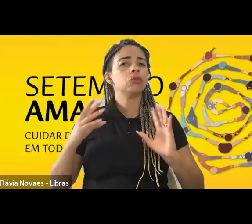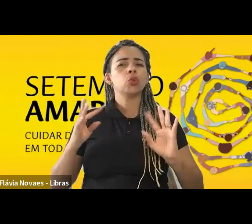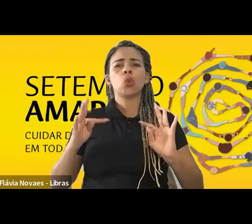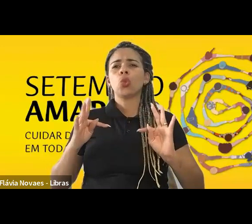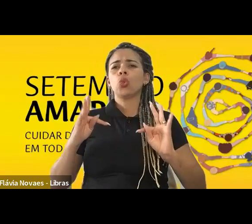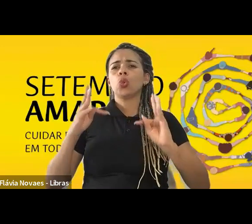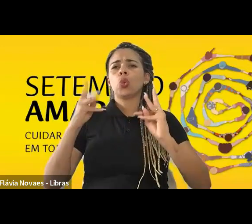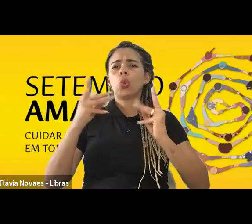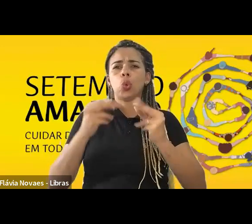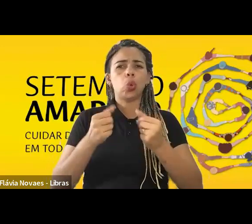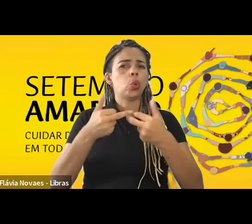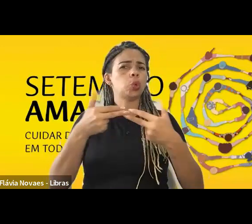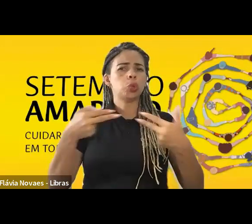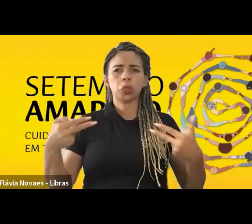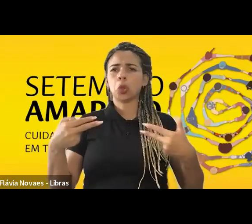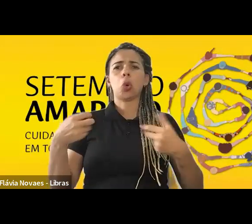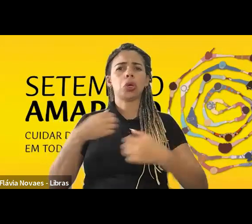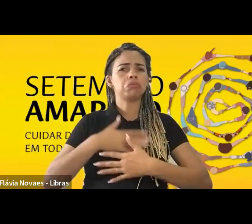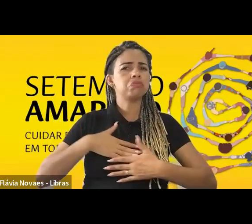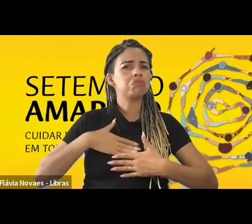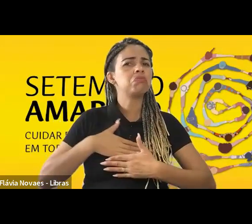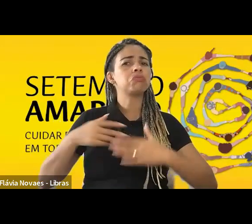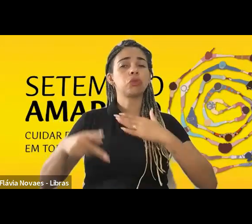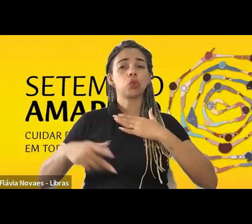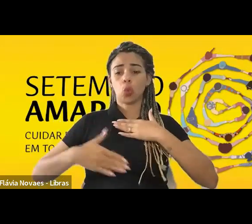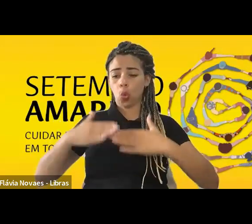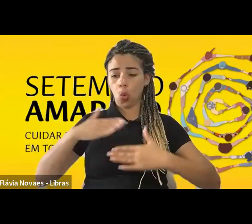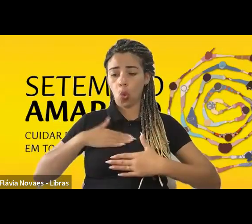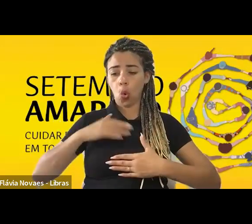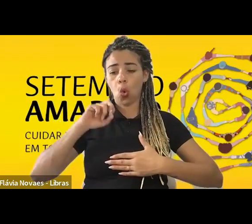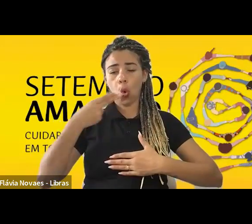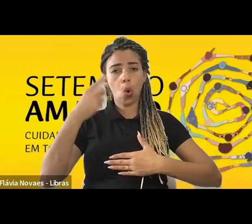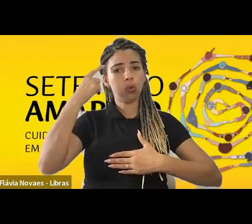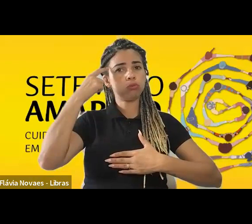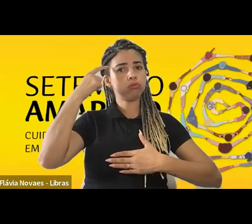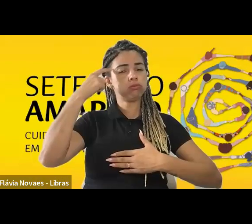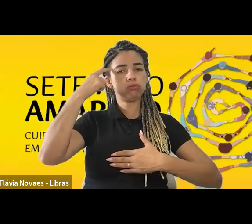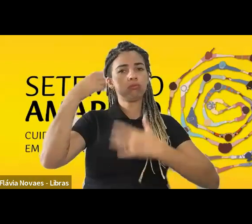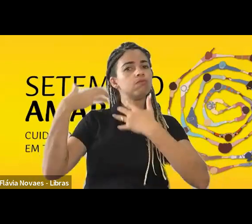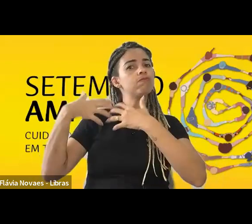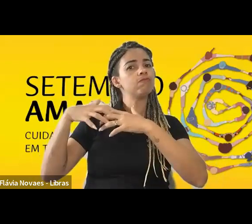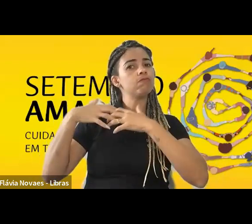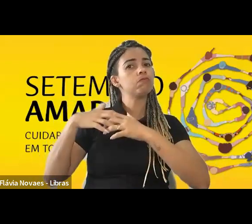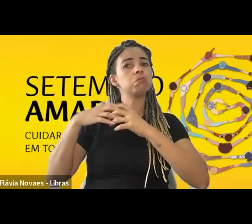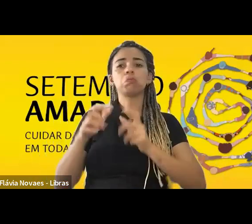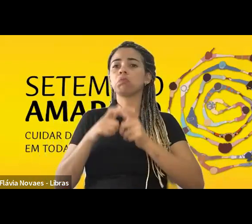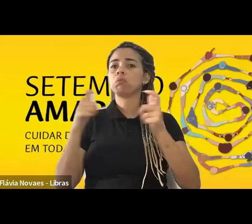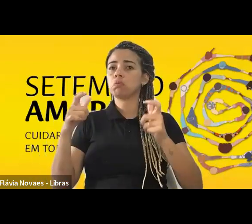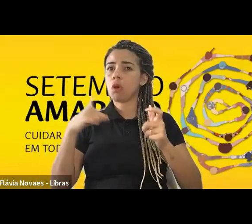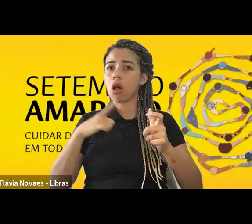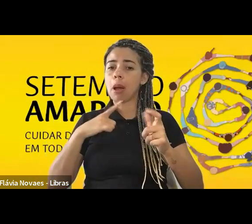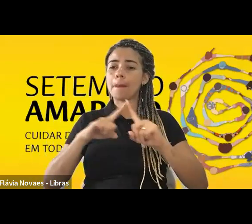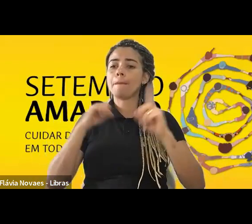os benefícios, os prazeres que o corpo ou que uma ampla capacidade cognitiva podem oferecer, mas que a